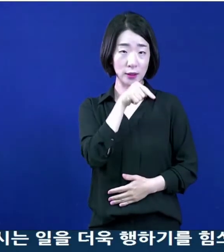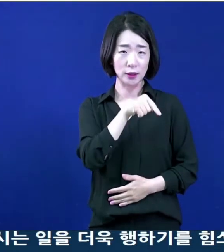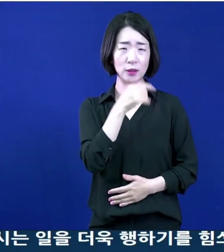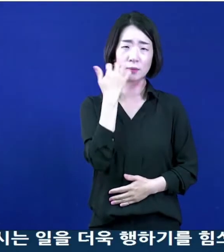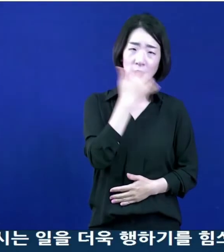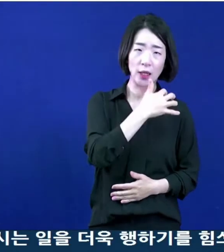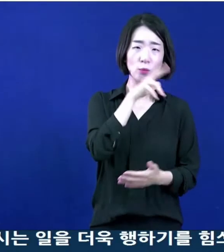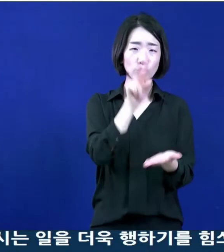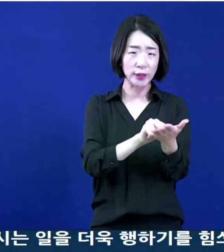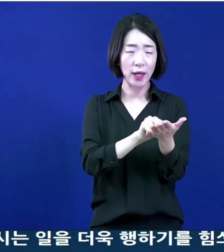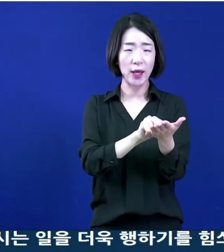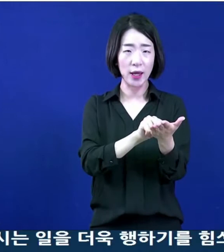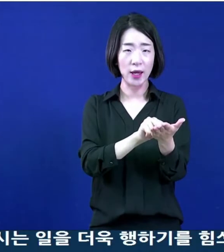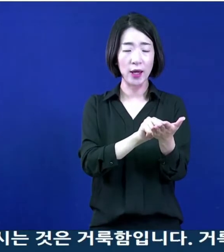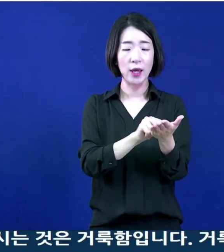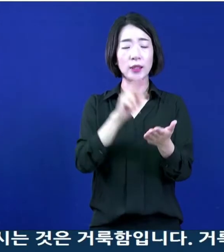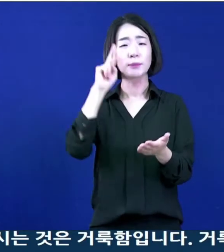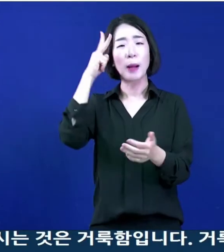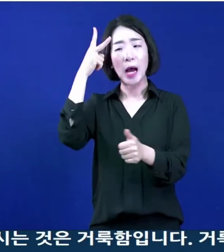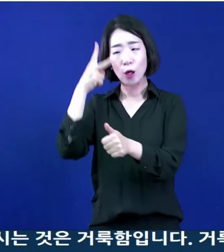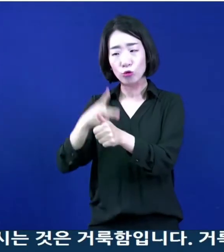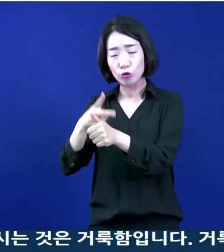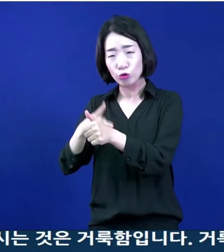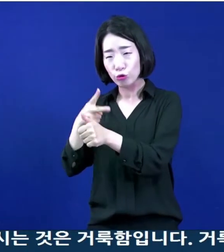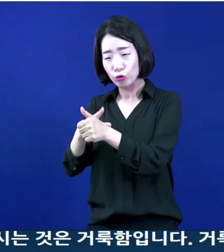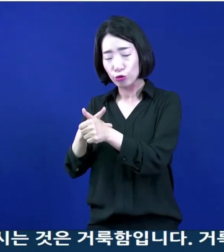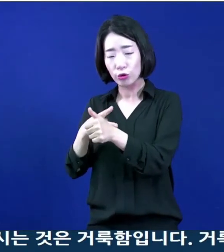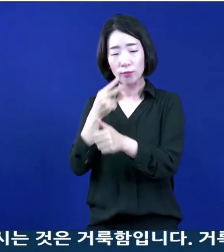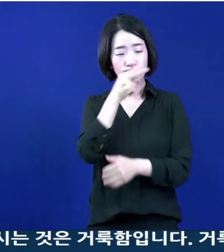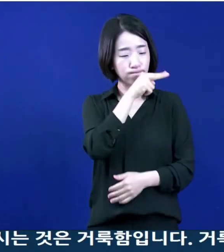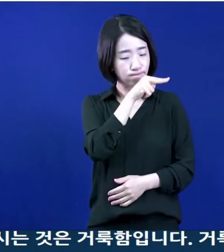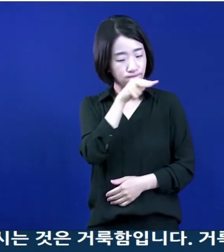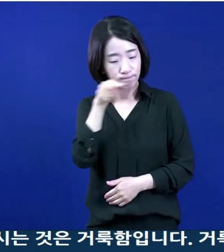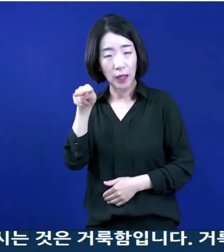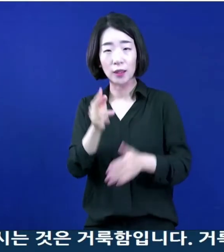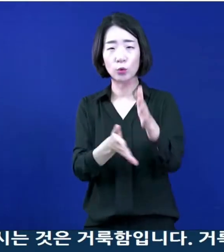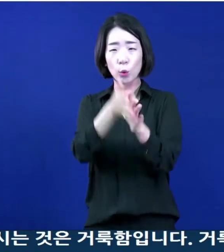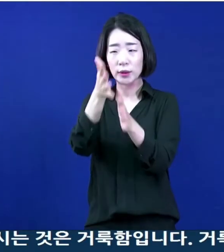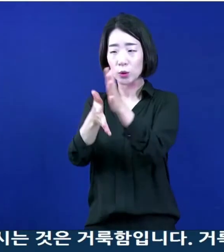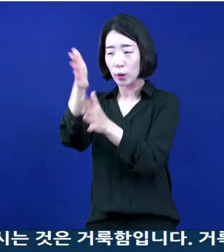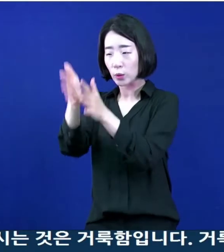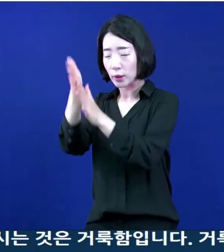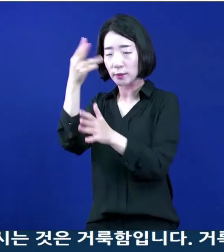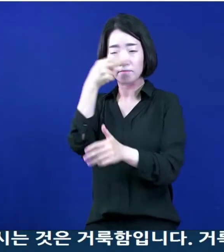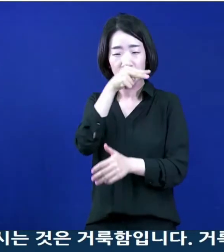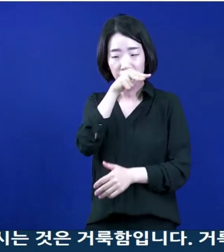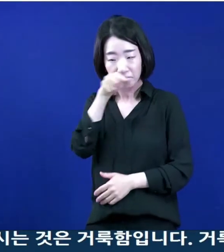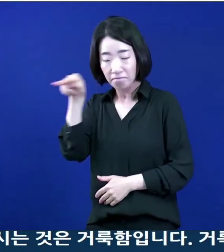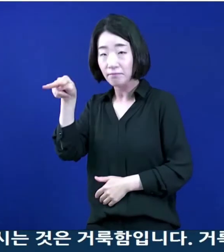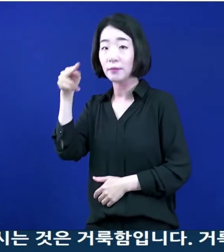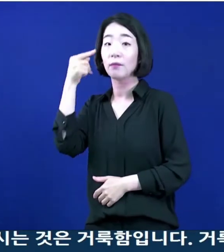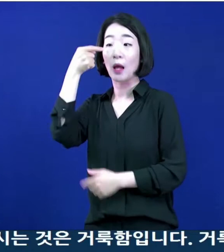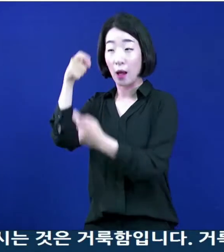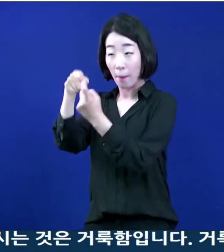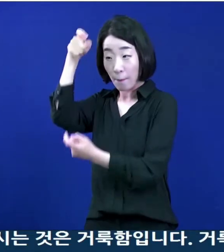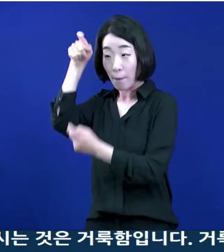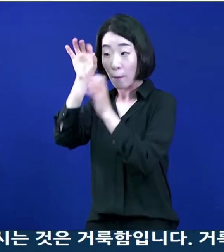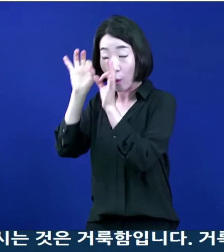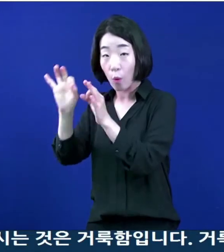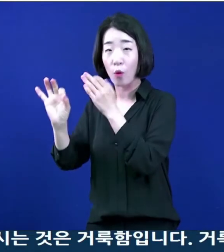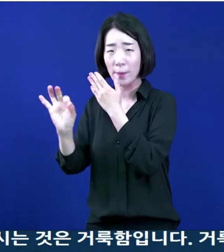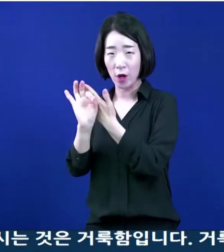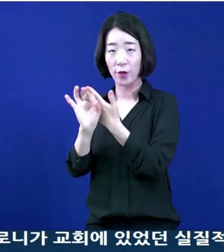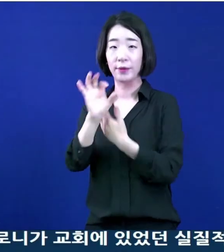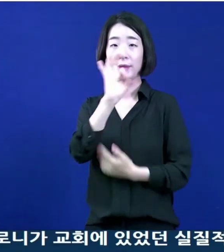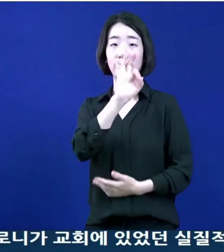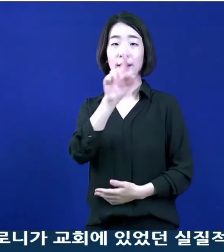바울이 쭉 지나온 도시들을 생각하면 데살로니가 다음에 아덴을 살짝